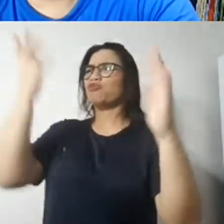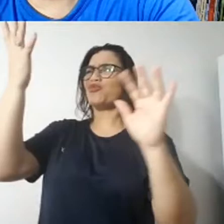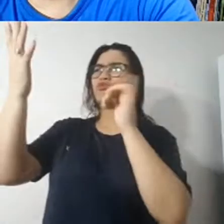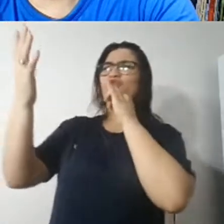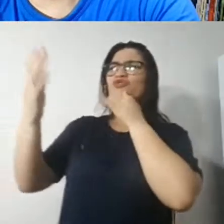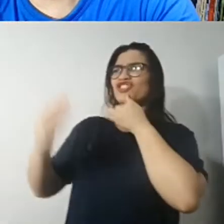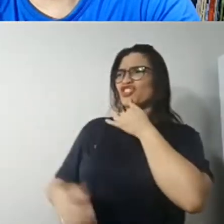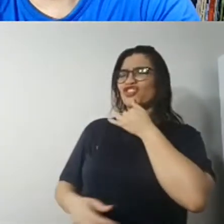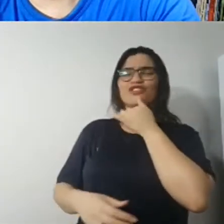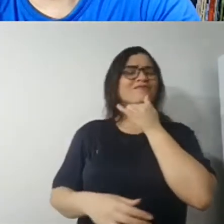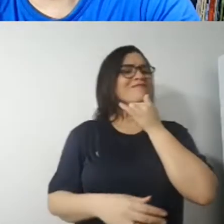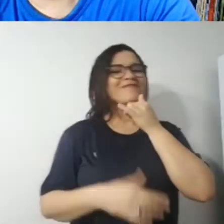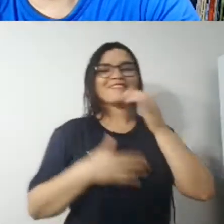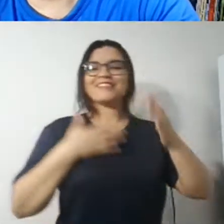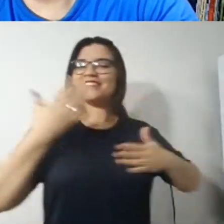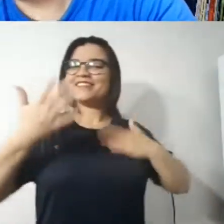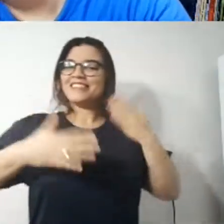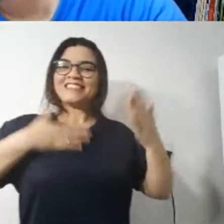estou.